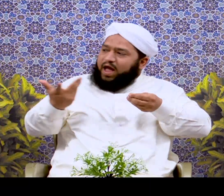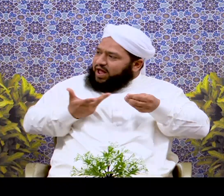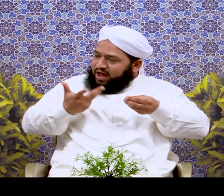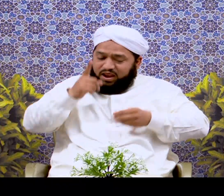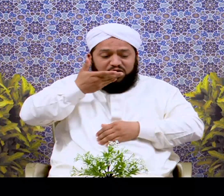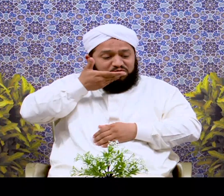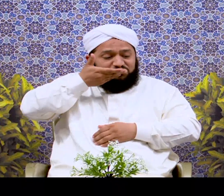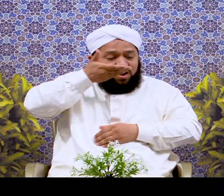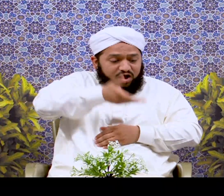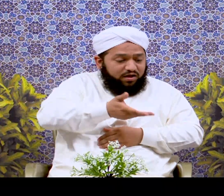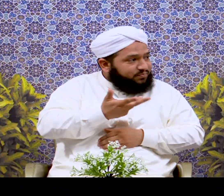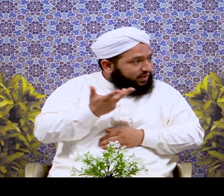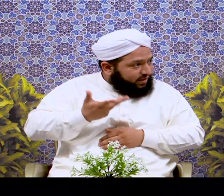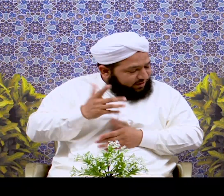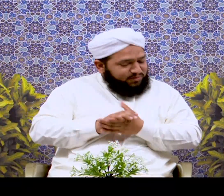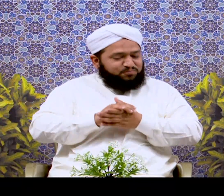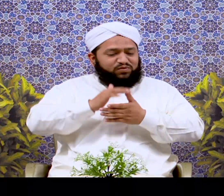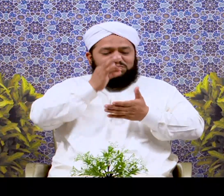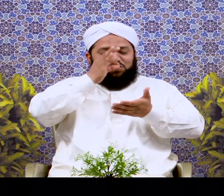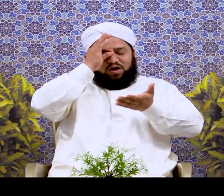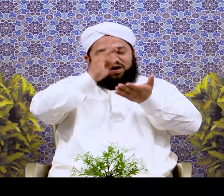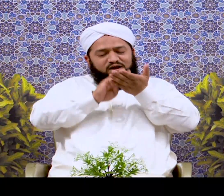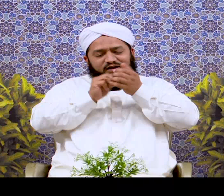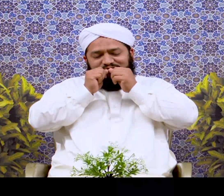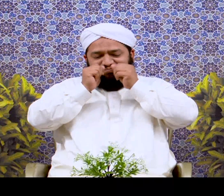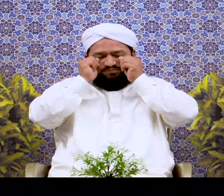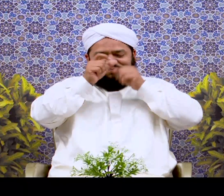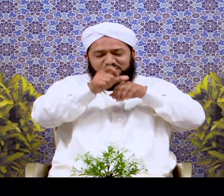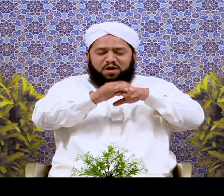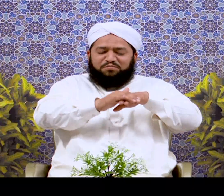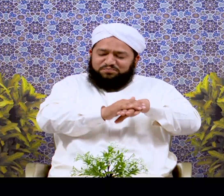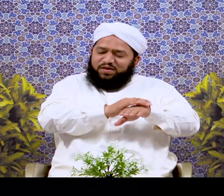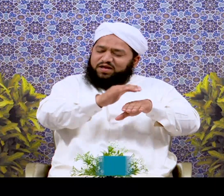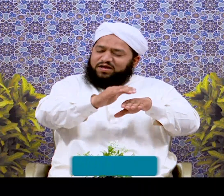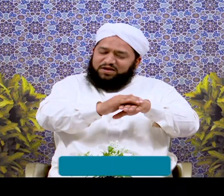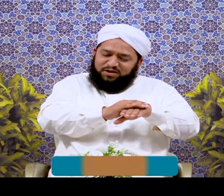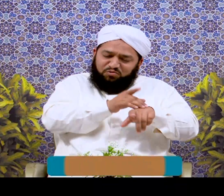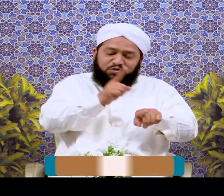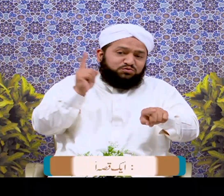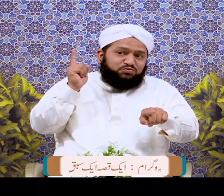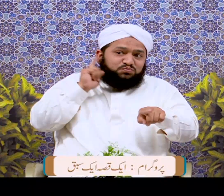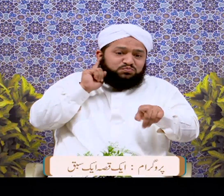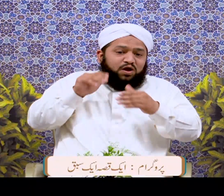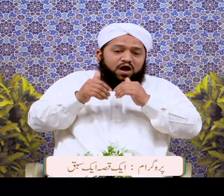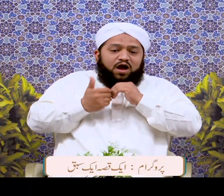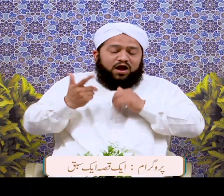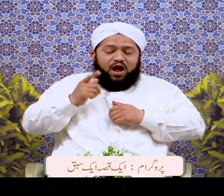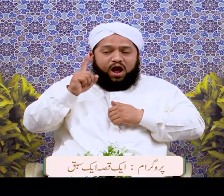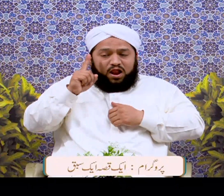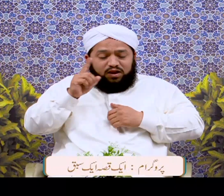فرمایا، محبوب مصطفیٰ صلی اللہ علیہ وآلہ وصحبہ وسلم نے کیا سنا۔ حبیب و محبوب، طالب و